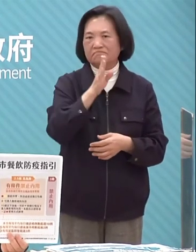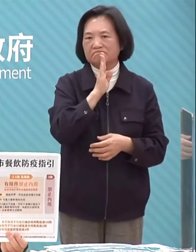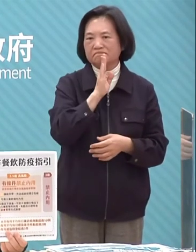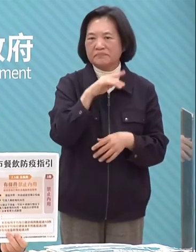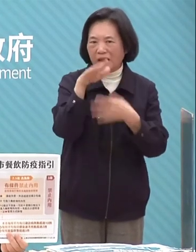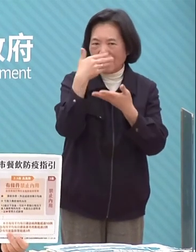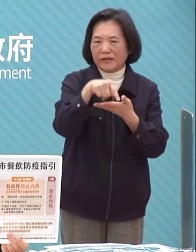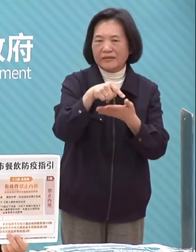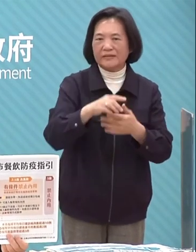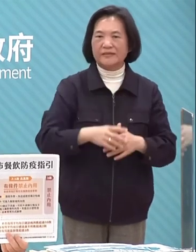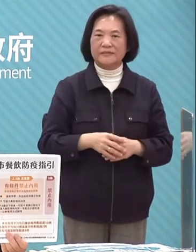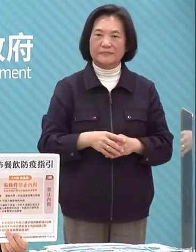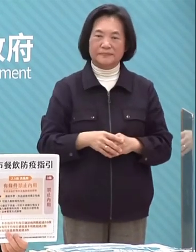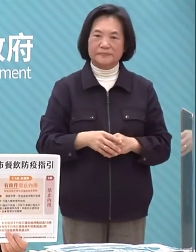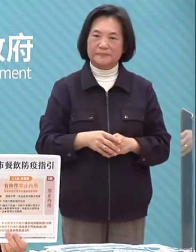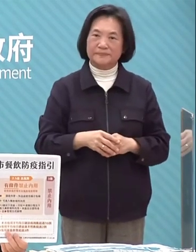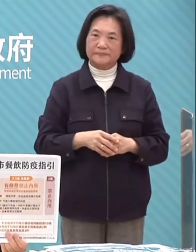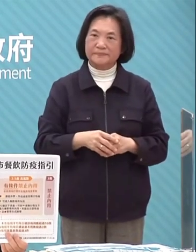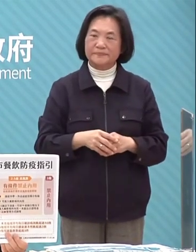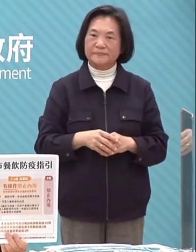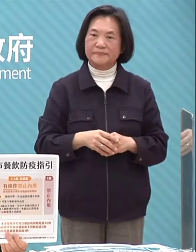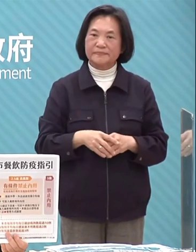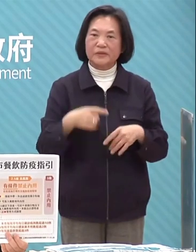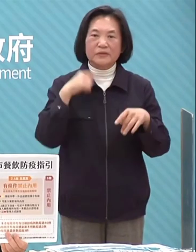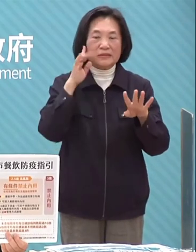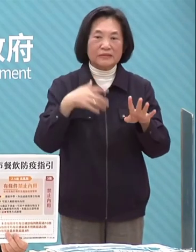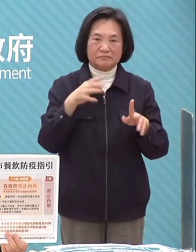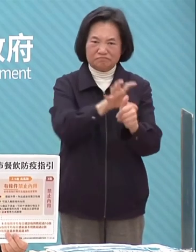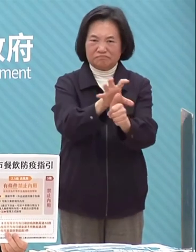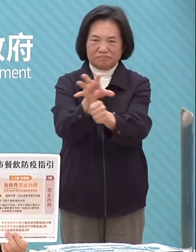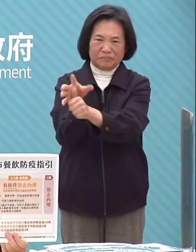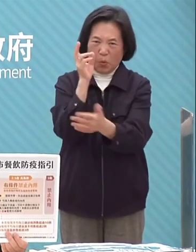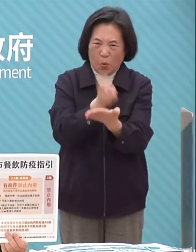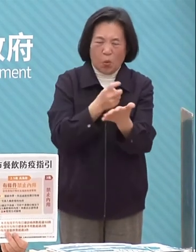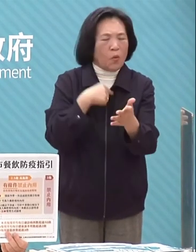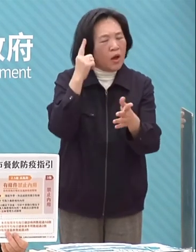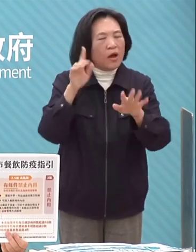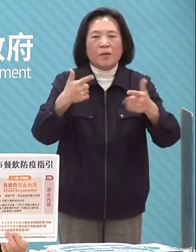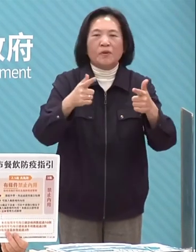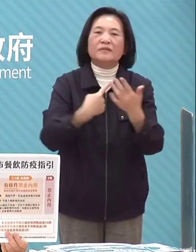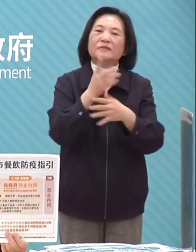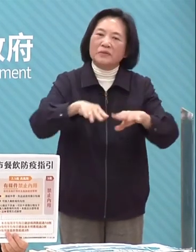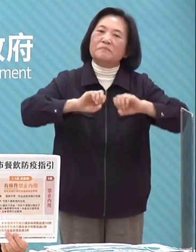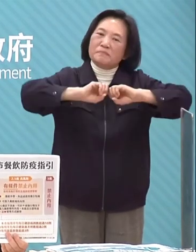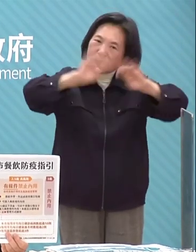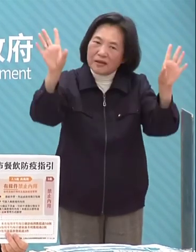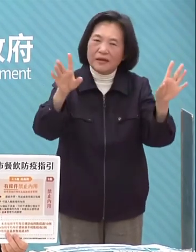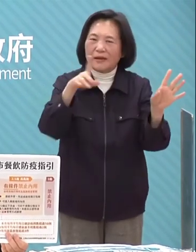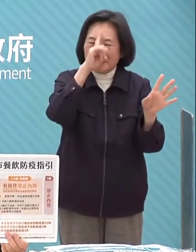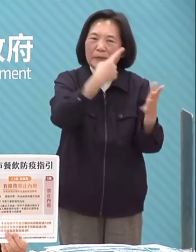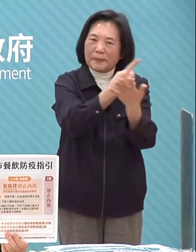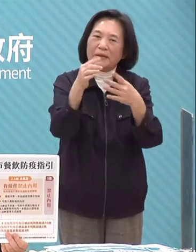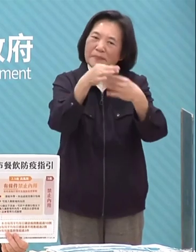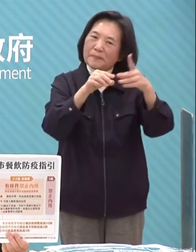啊。这也不是说我们要去强制执行的，只是说一个呼吁请大家配合。